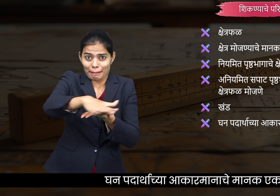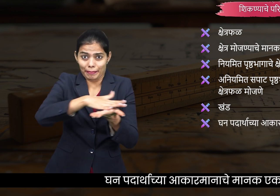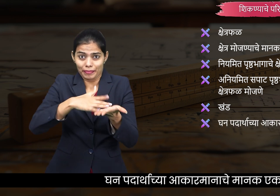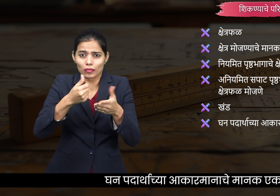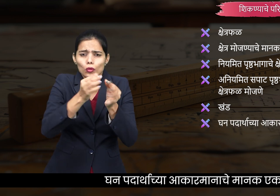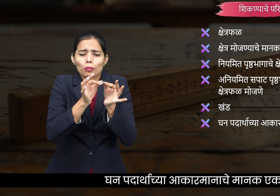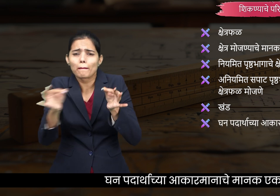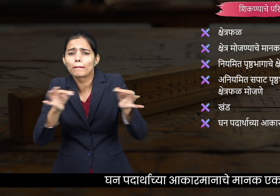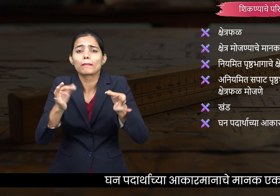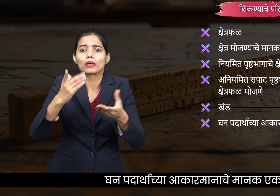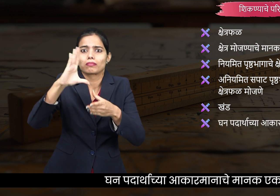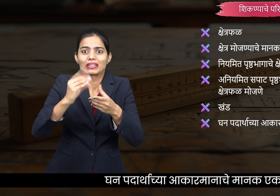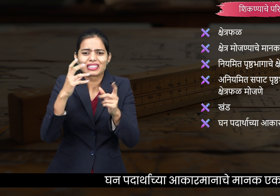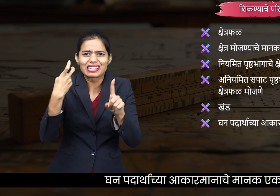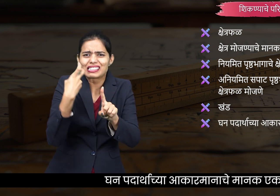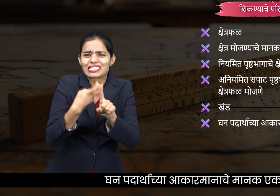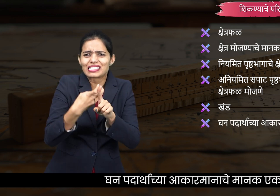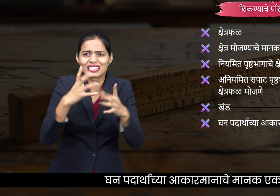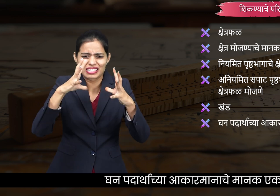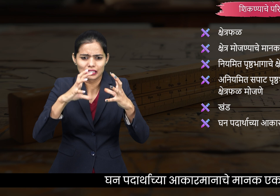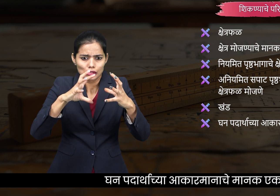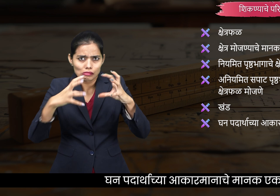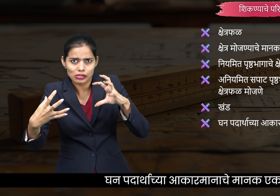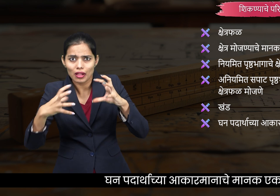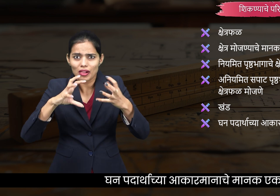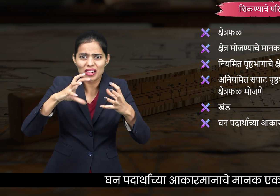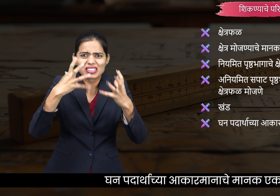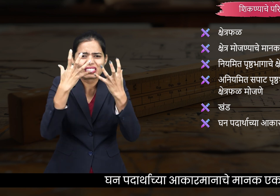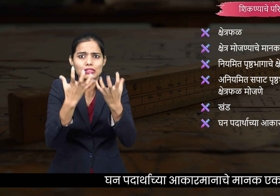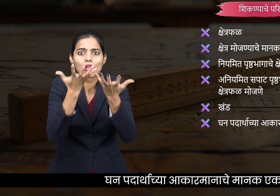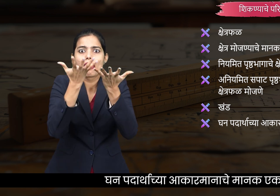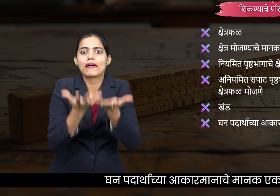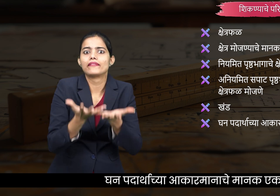घन पदार्थाच्या आकारमानाचे मानक एकक,